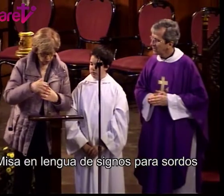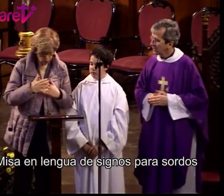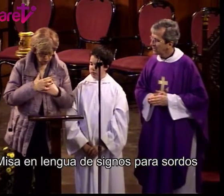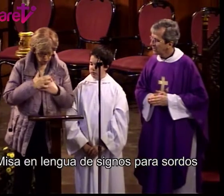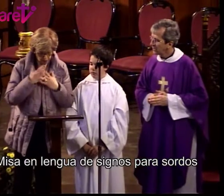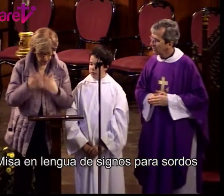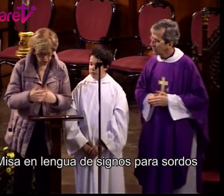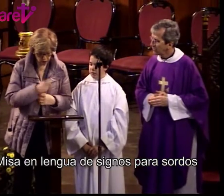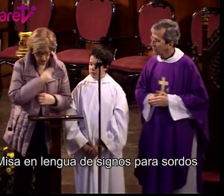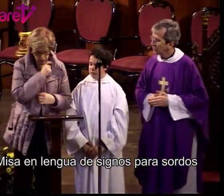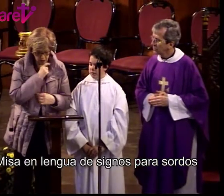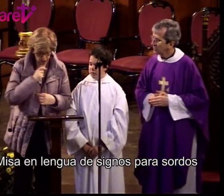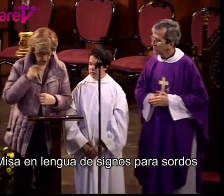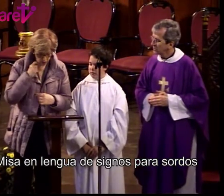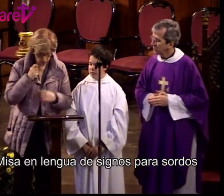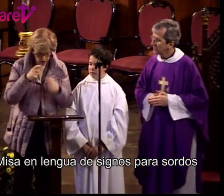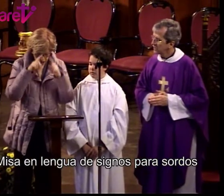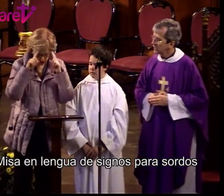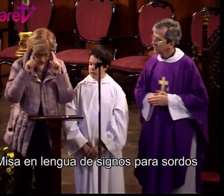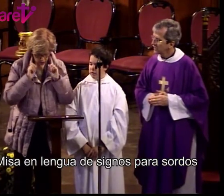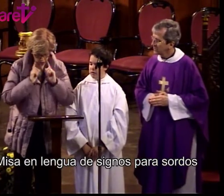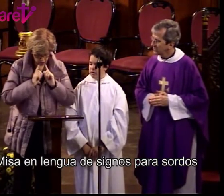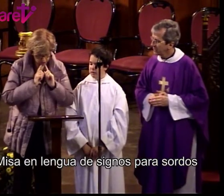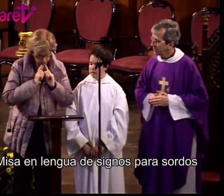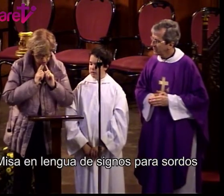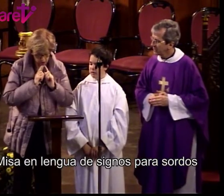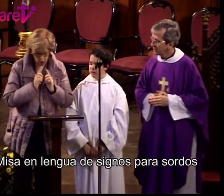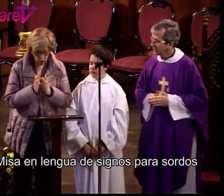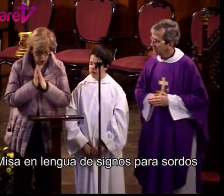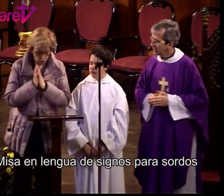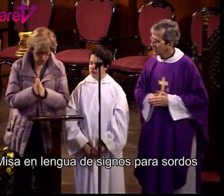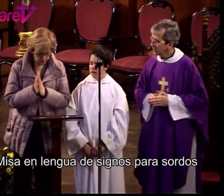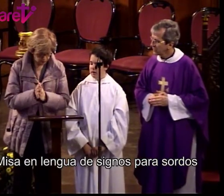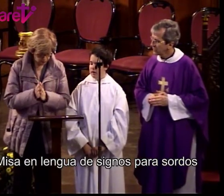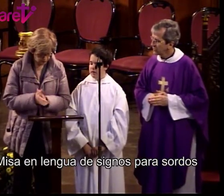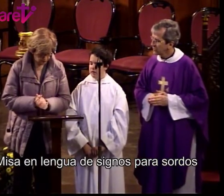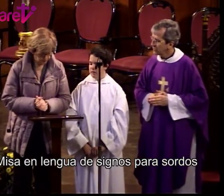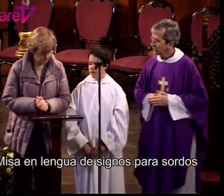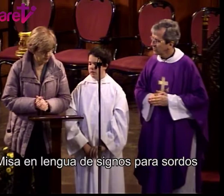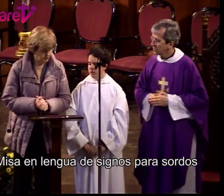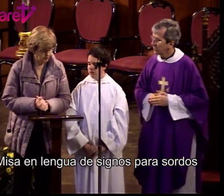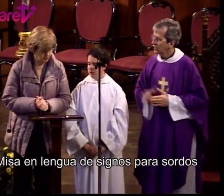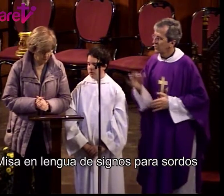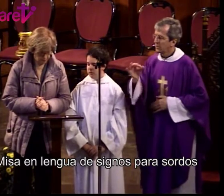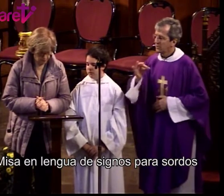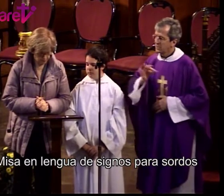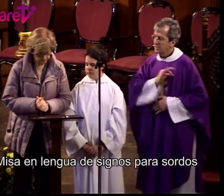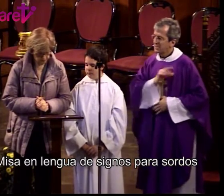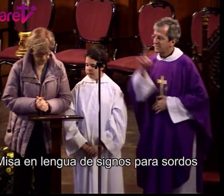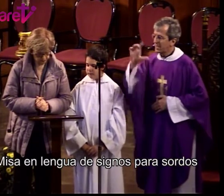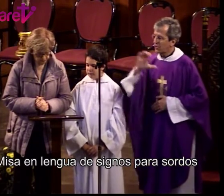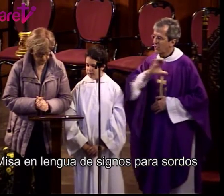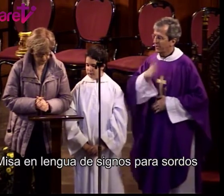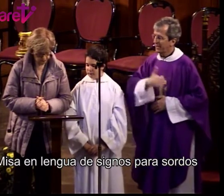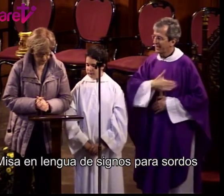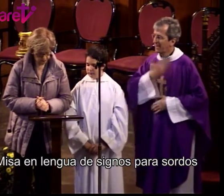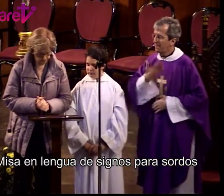nosotros las vocaciones sacerdotales y religiosas. Oremos. Señor, ten